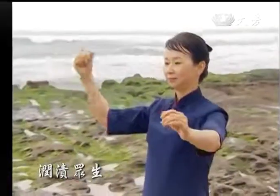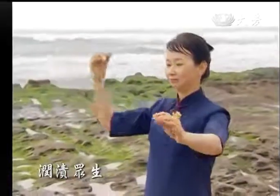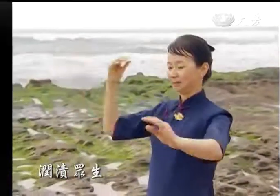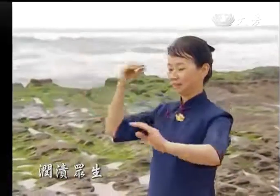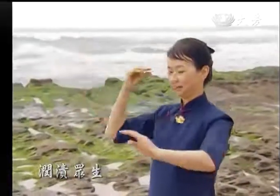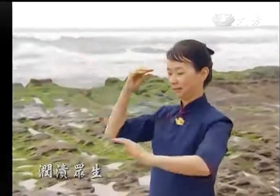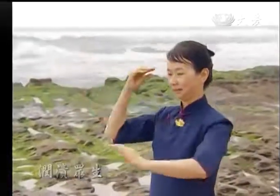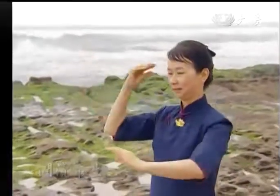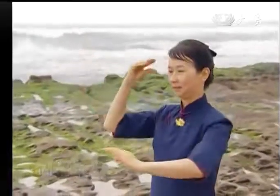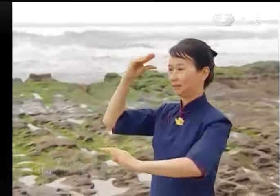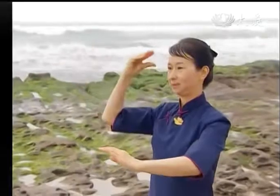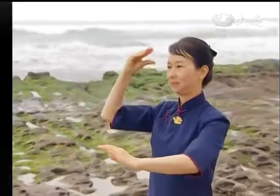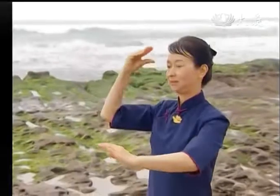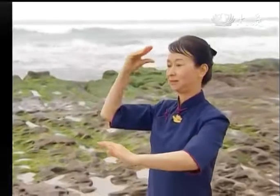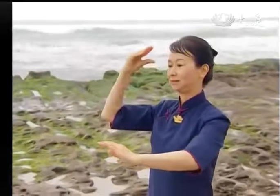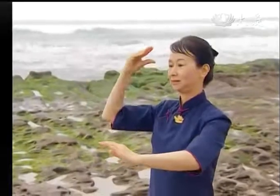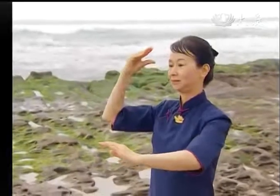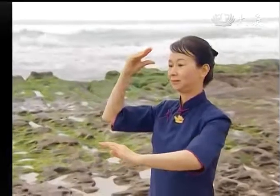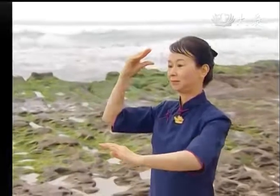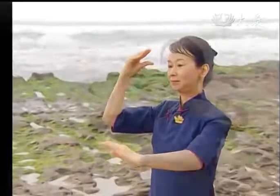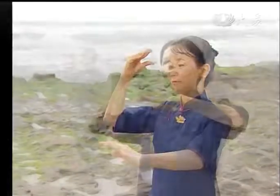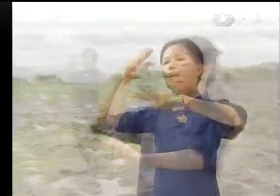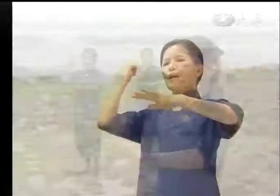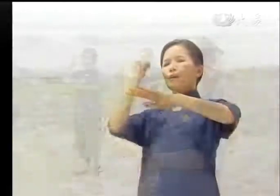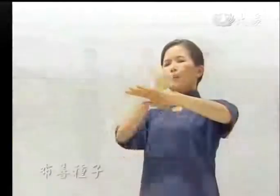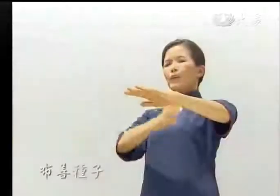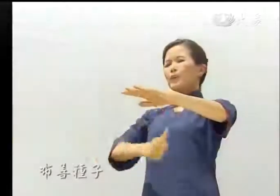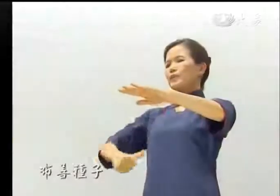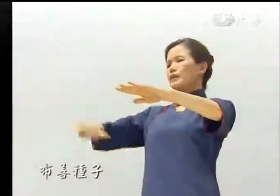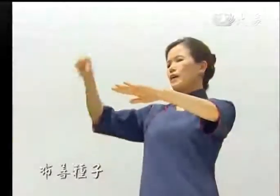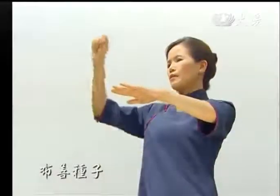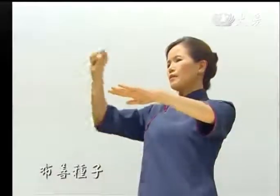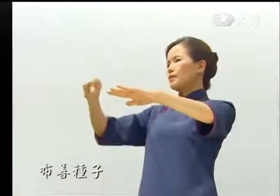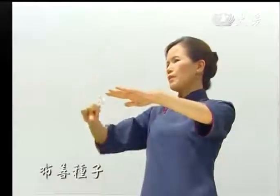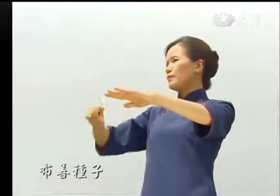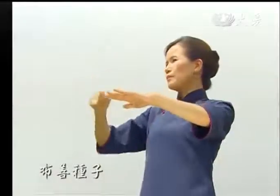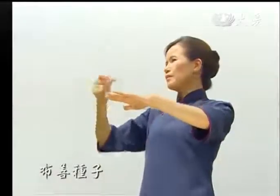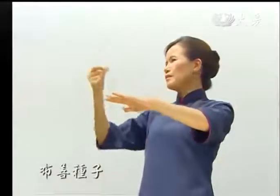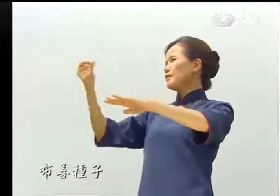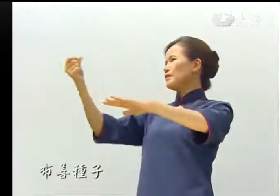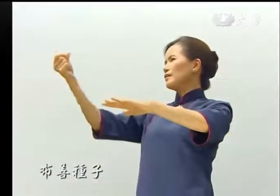善种子。